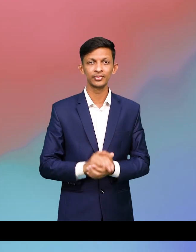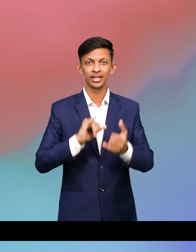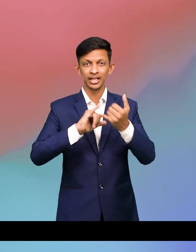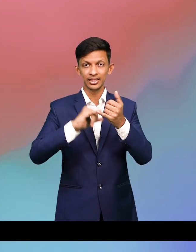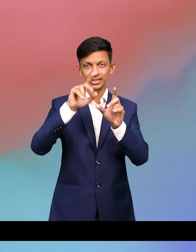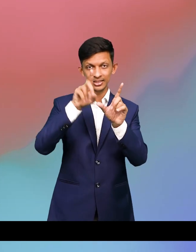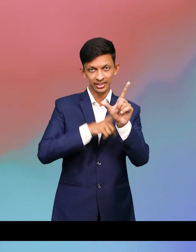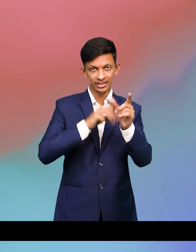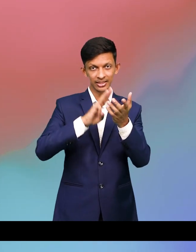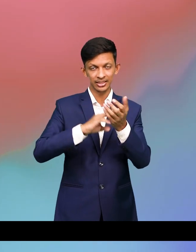ಸಂಯುಕ್ತ.